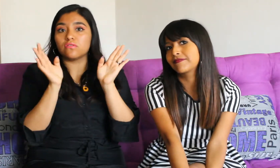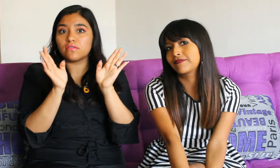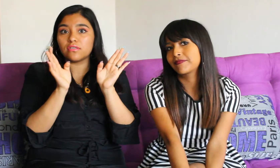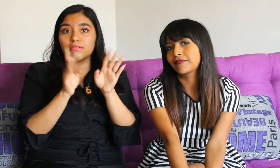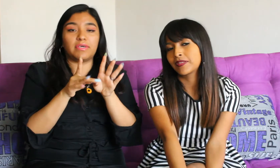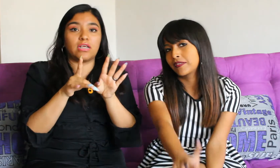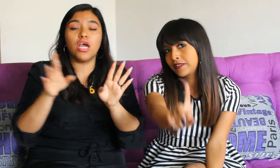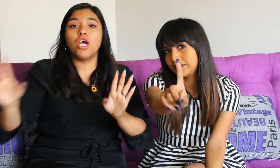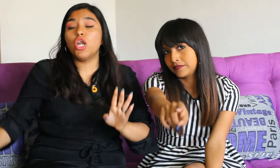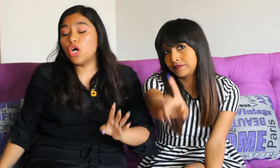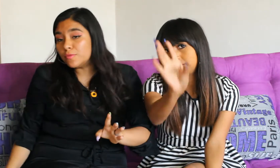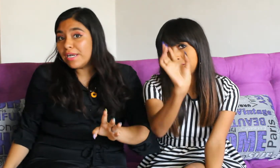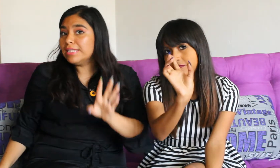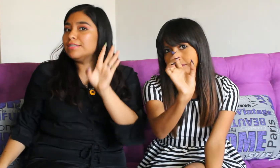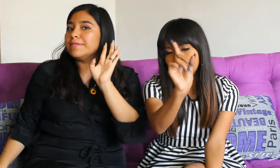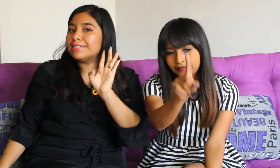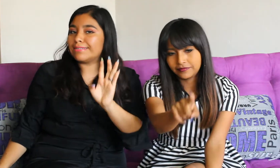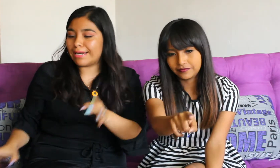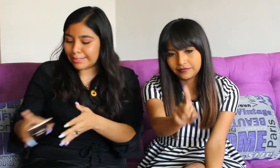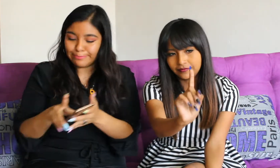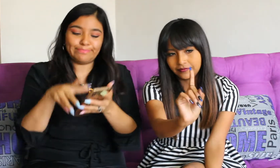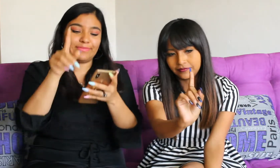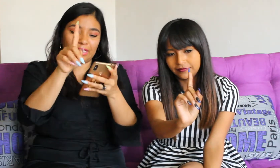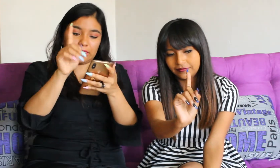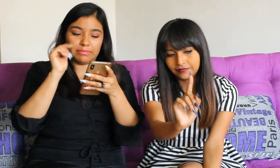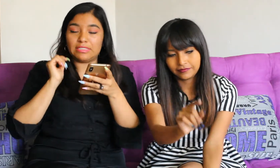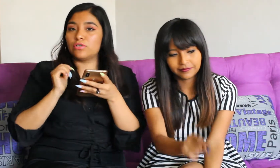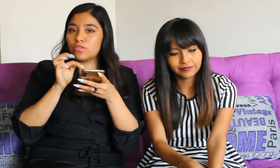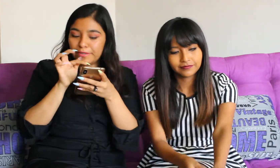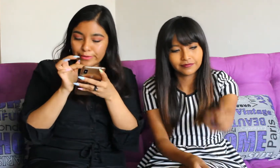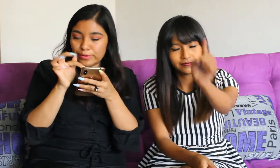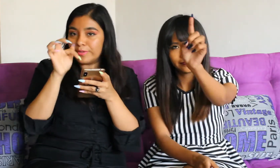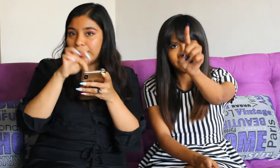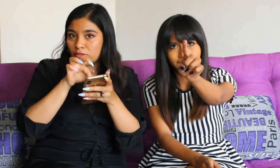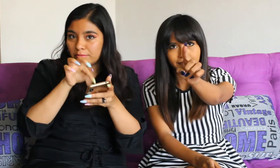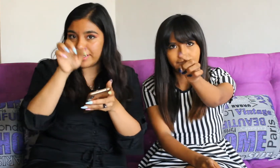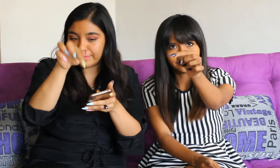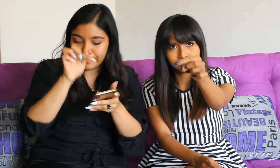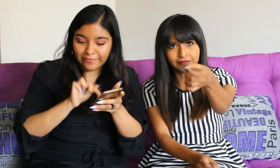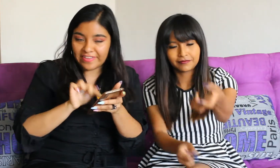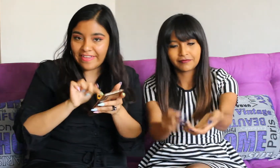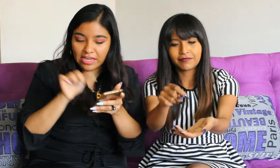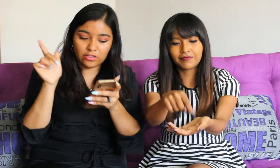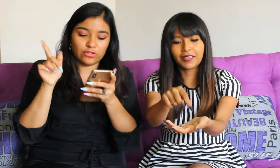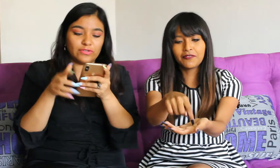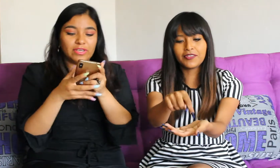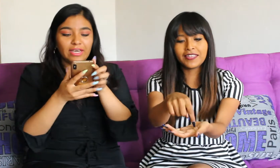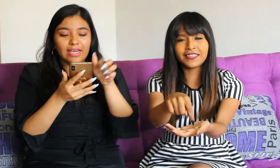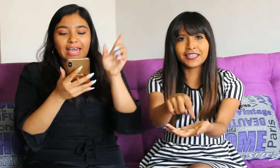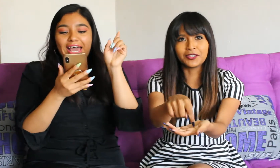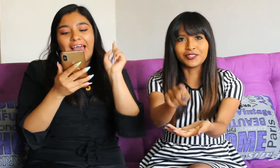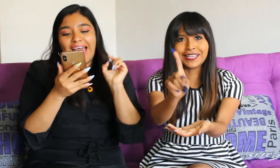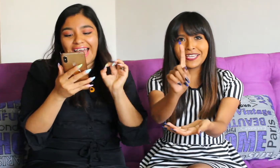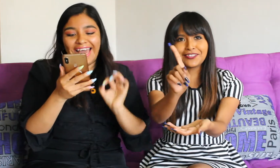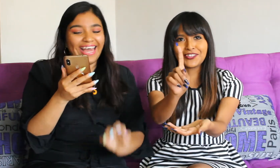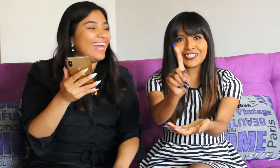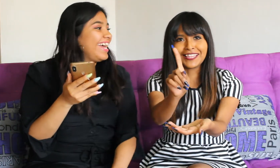Entonces, miren, los boletos van a estar, déjenme se los digo con datos, miren, fidedignos. Fidedignos, aquí es donde